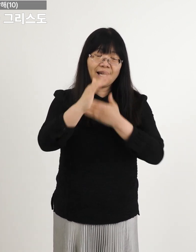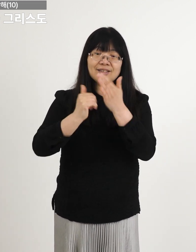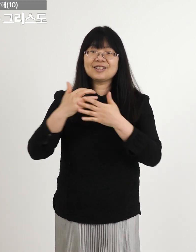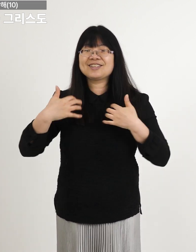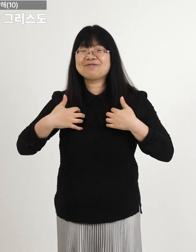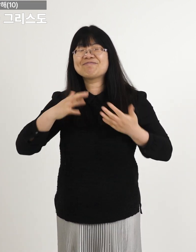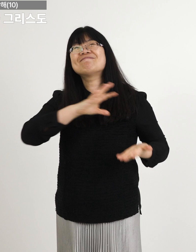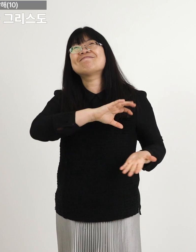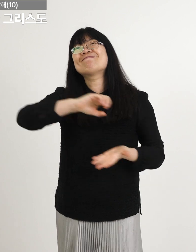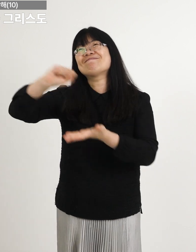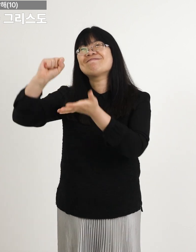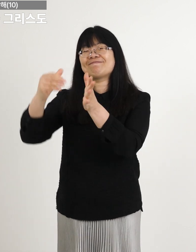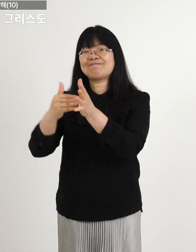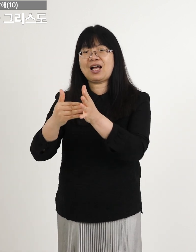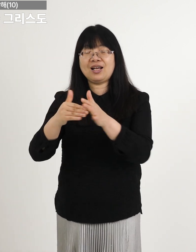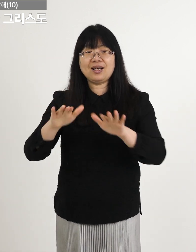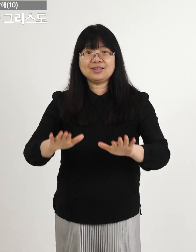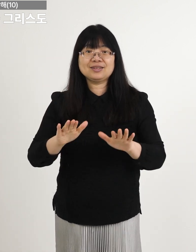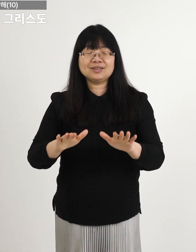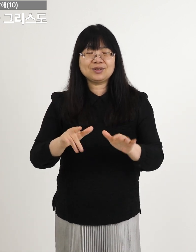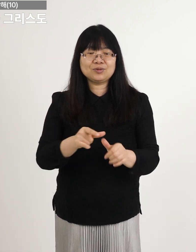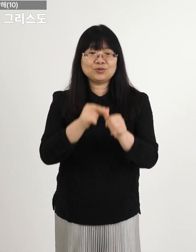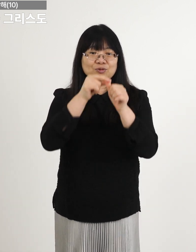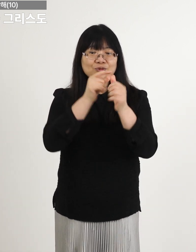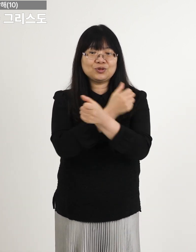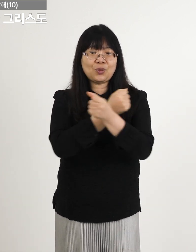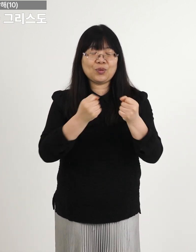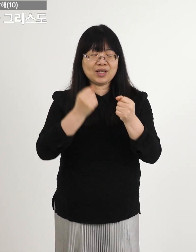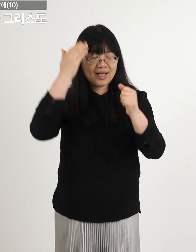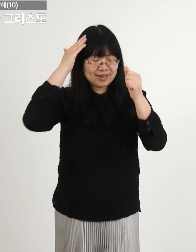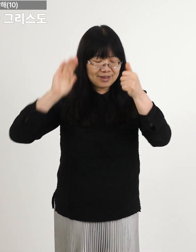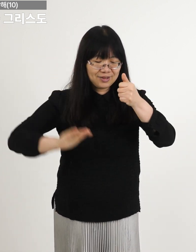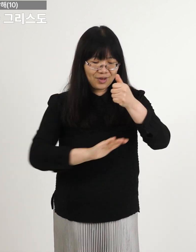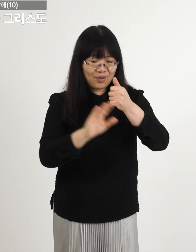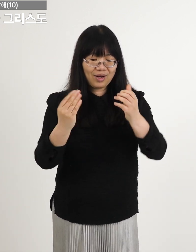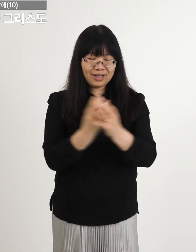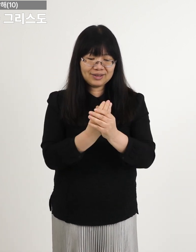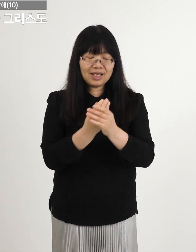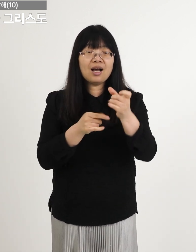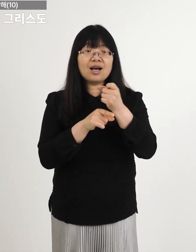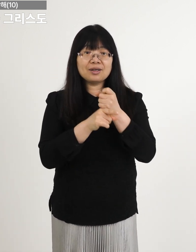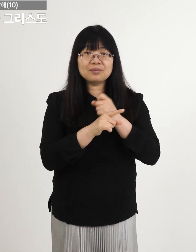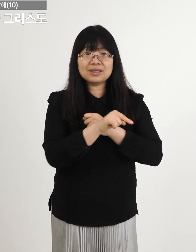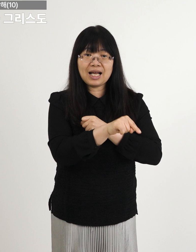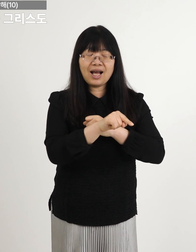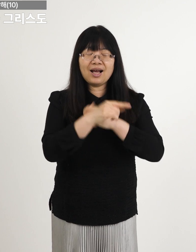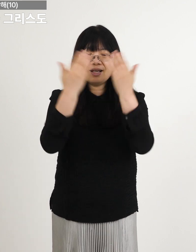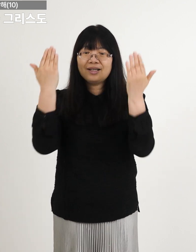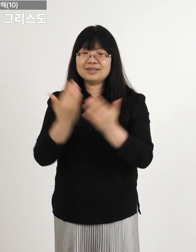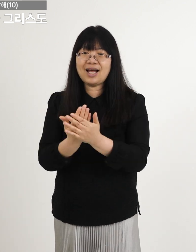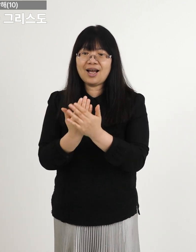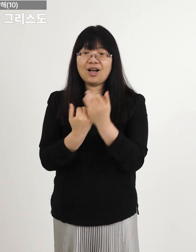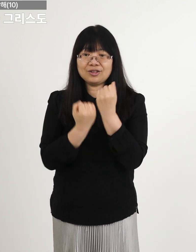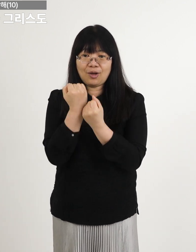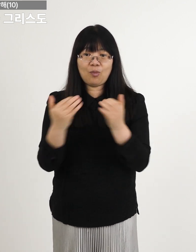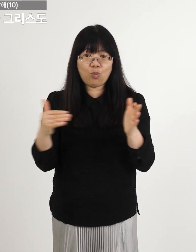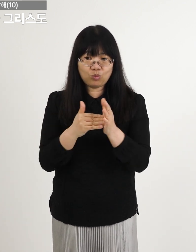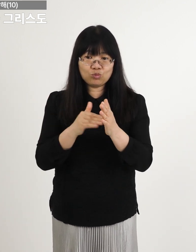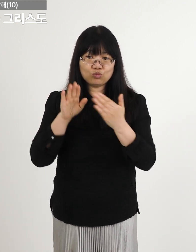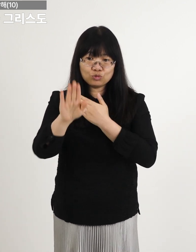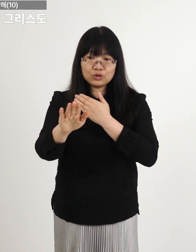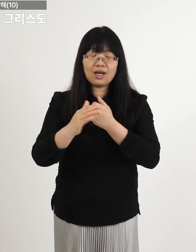연락하셨습니다. 이 구속의 그림자인 완성의 의미가 다 설명되고